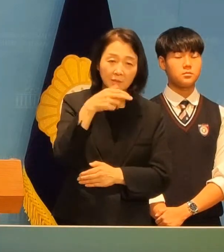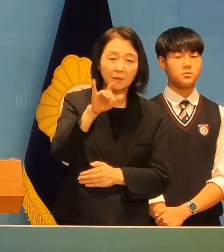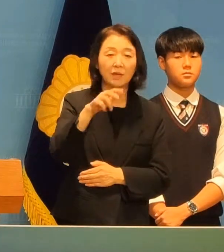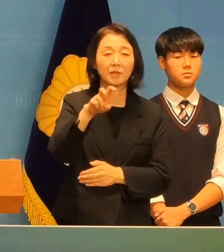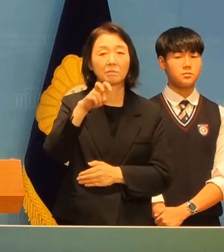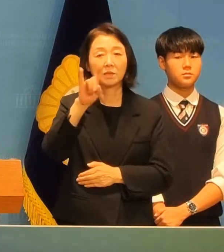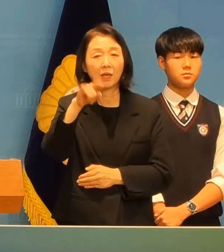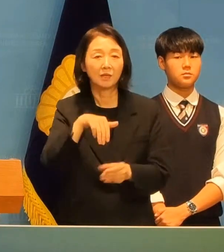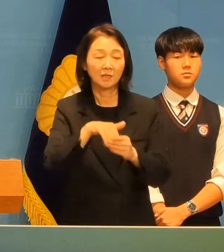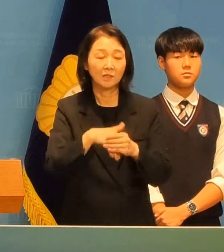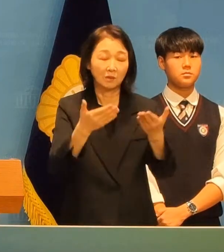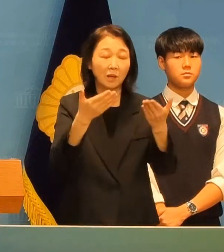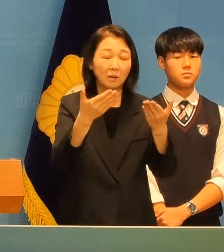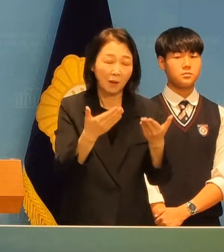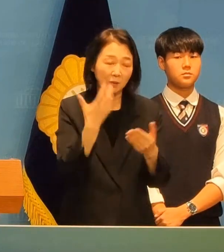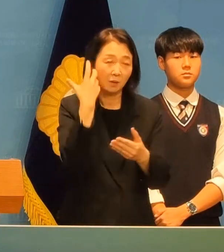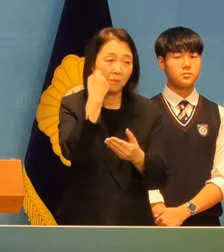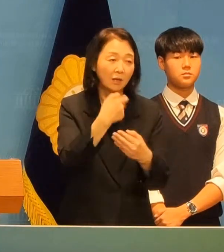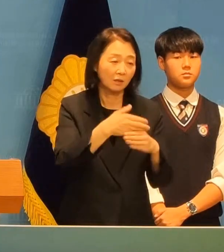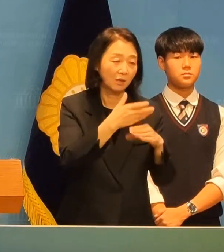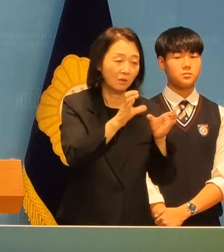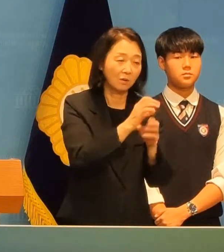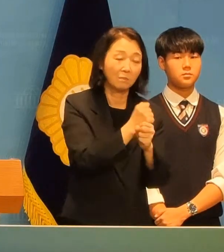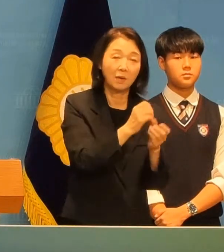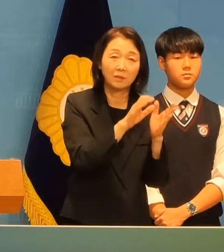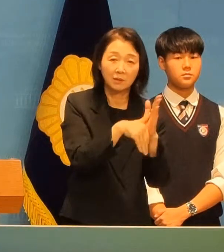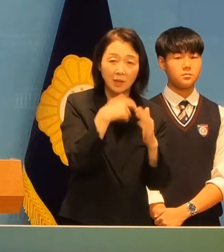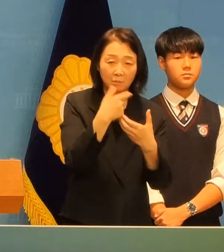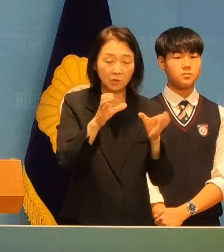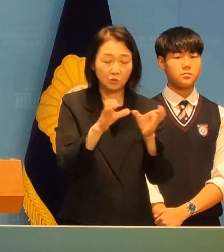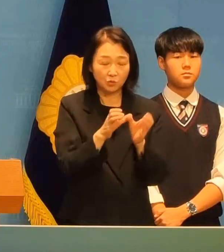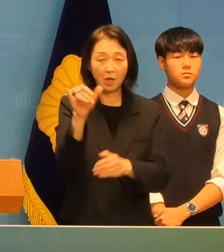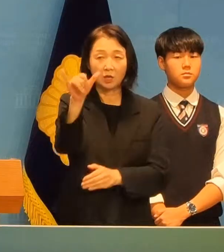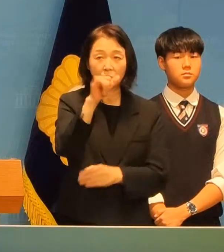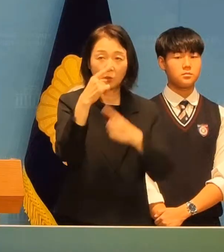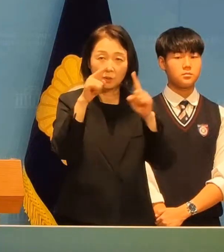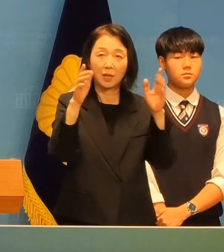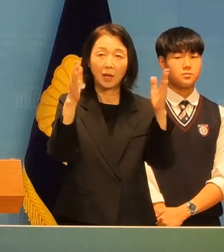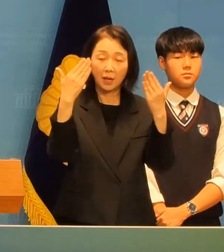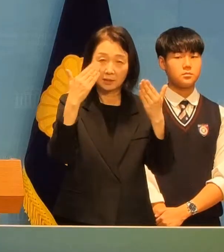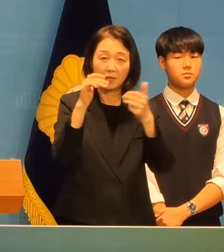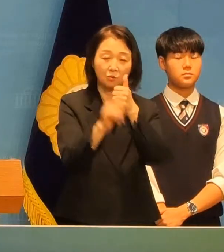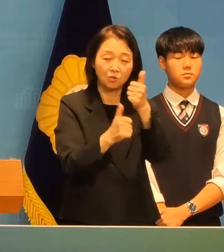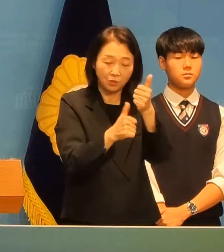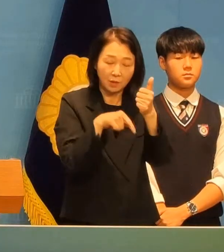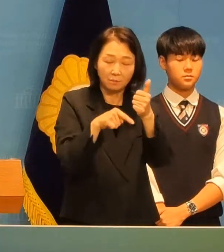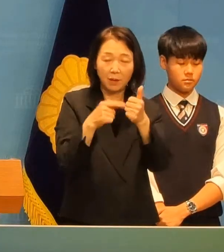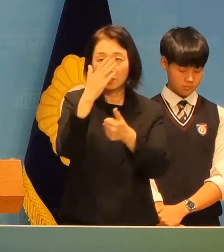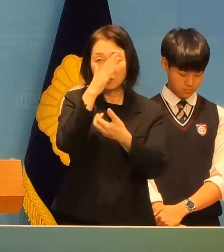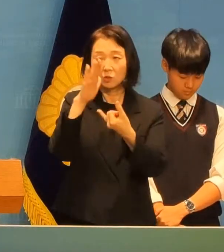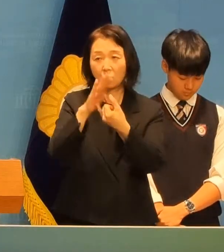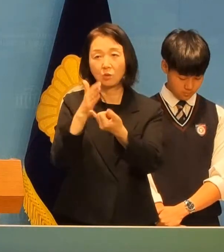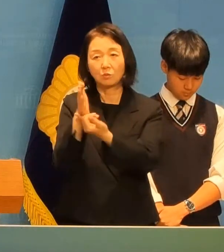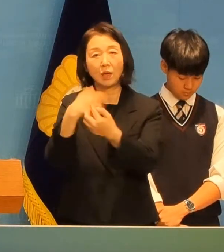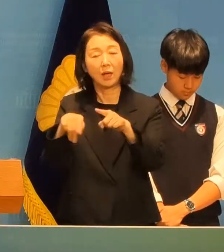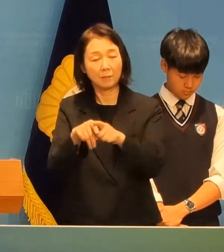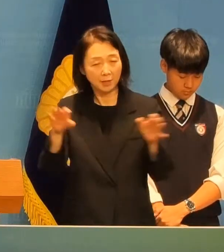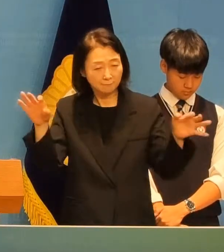선택받는 매력적인 정당이 되는 길에 더불어민주당 전국대학생위원회가 청소년 특별분과와 함께